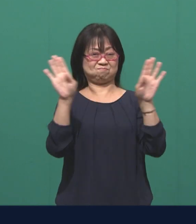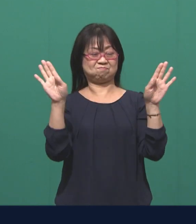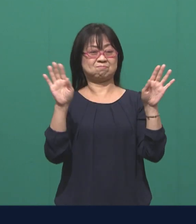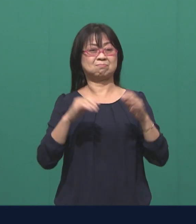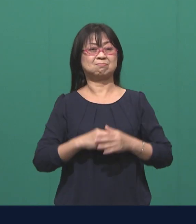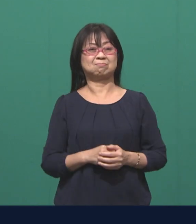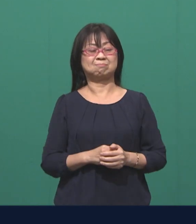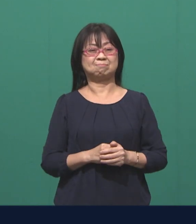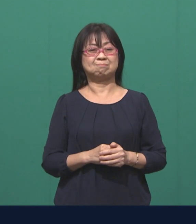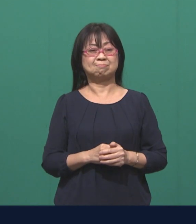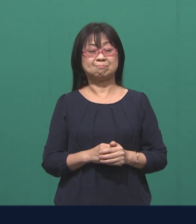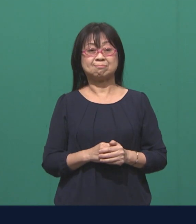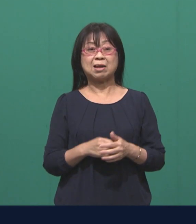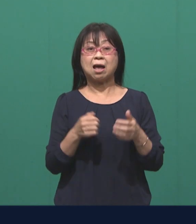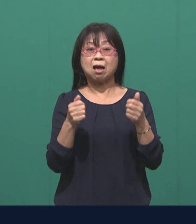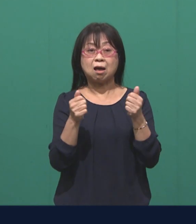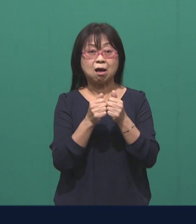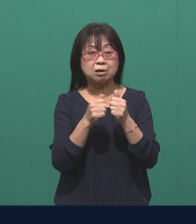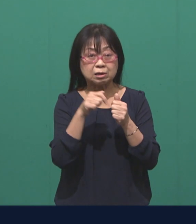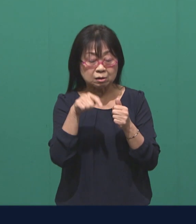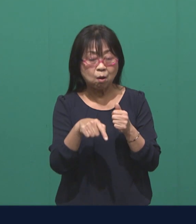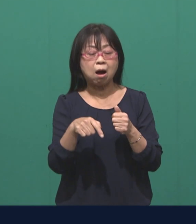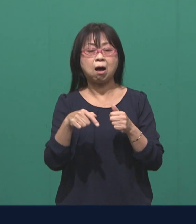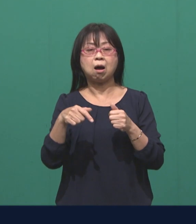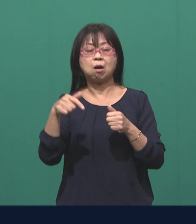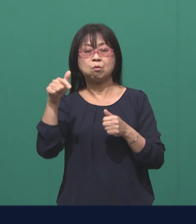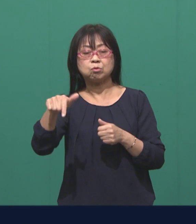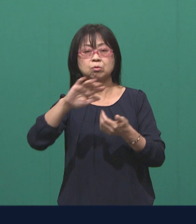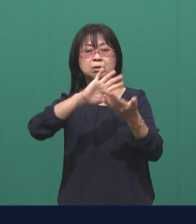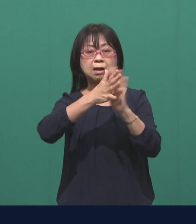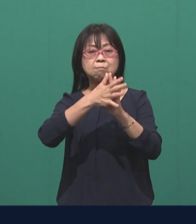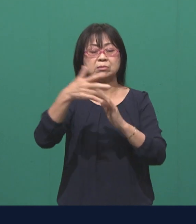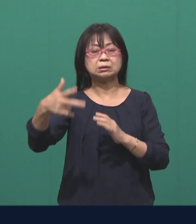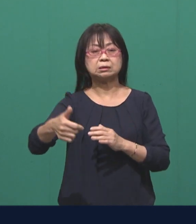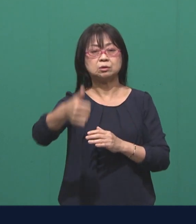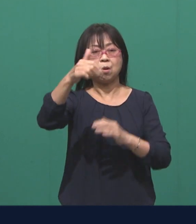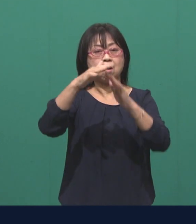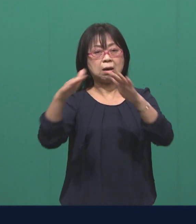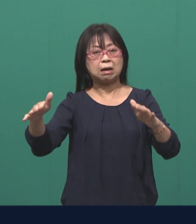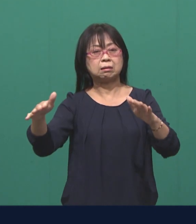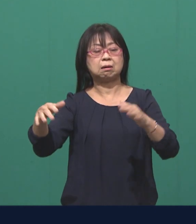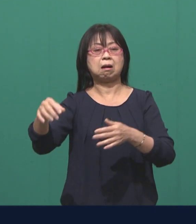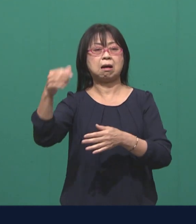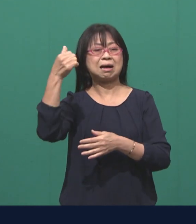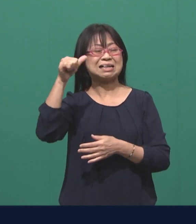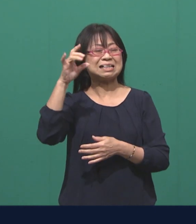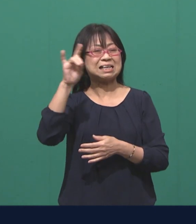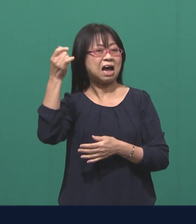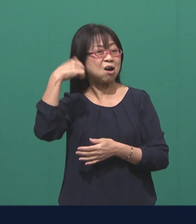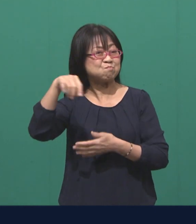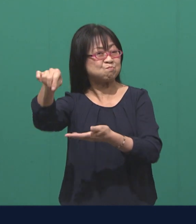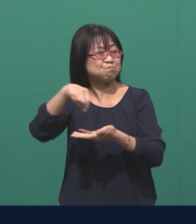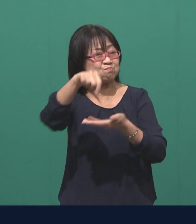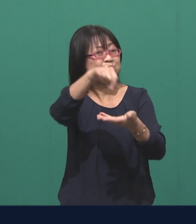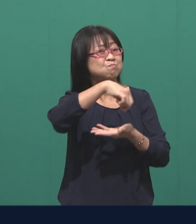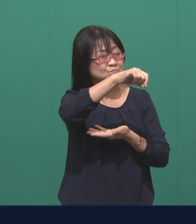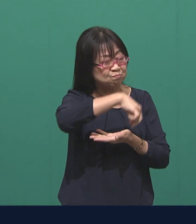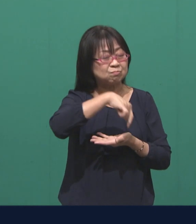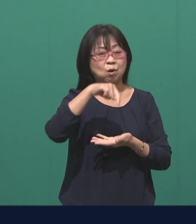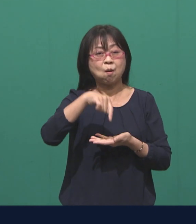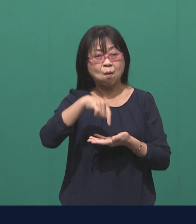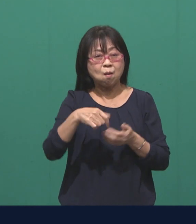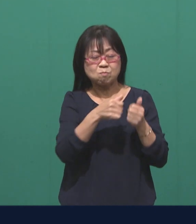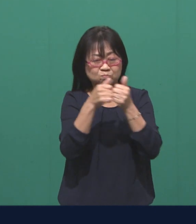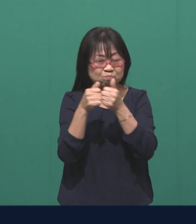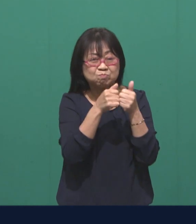となった今回の総会。会議では各府県の首長会から提出された議案の審議など